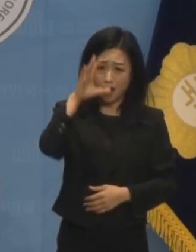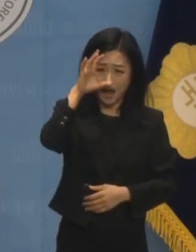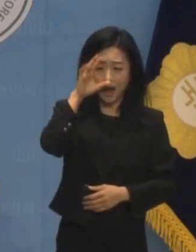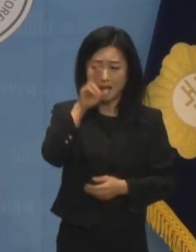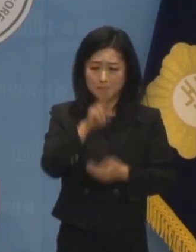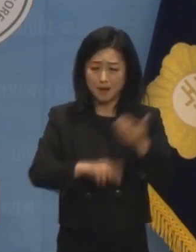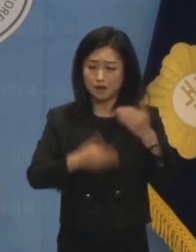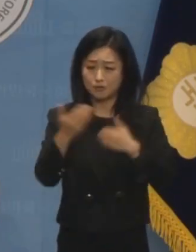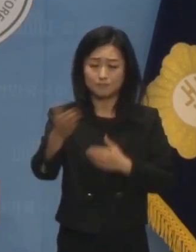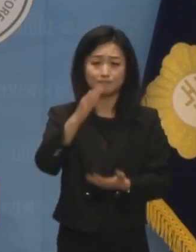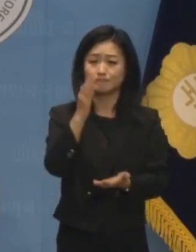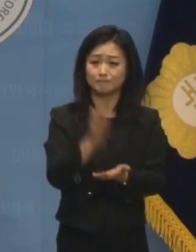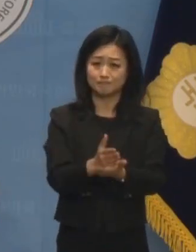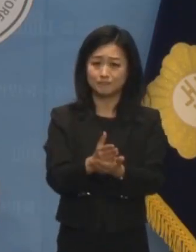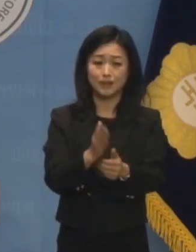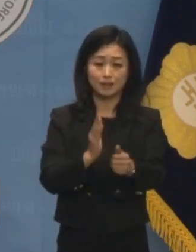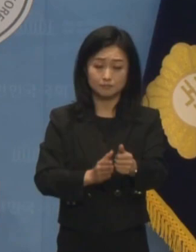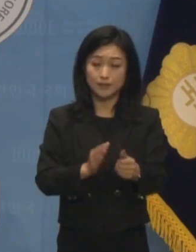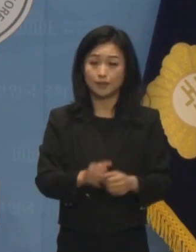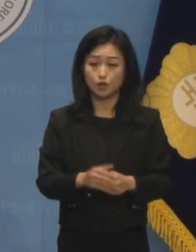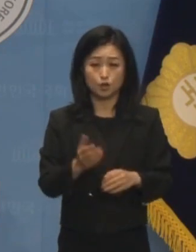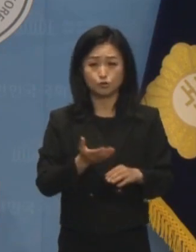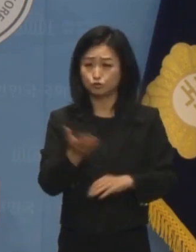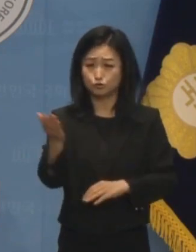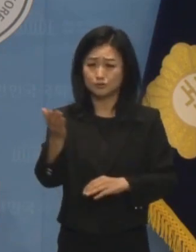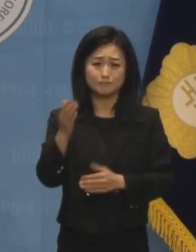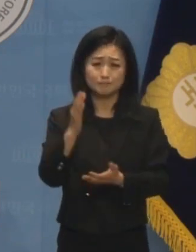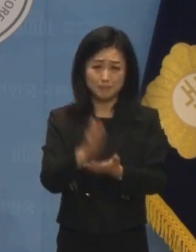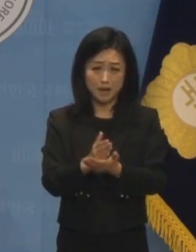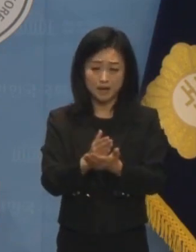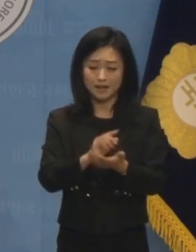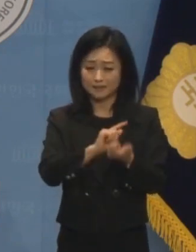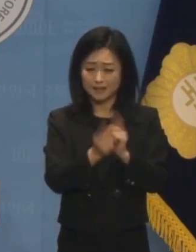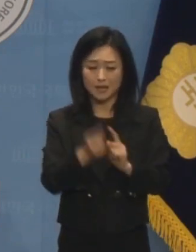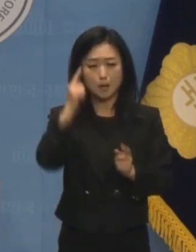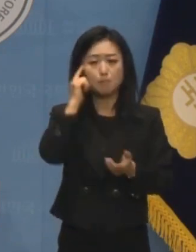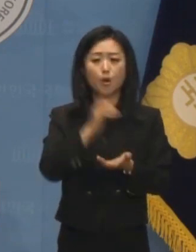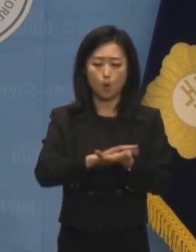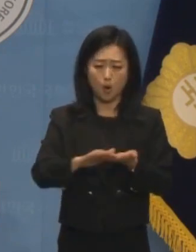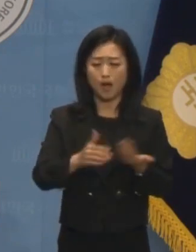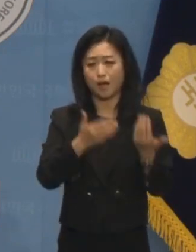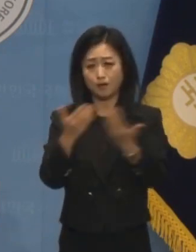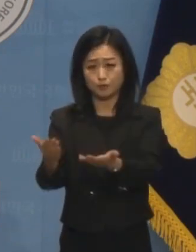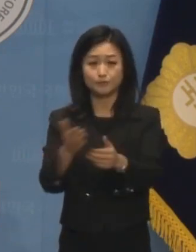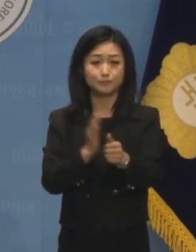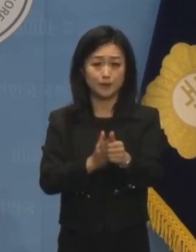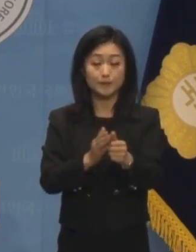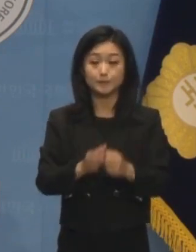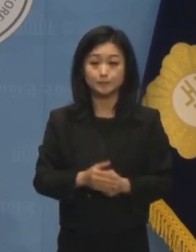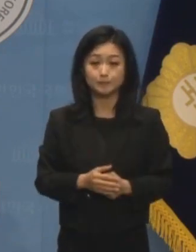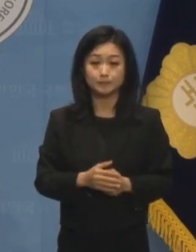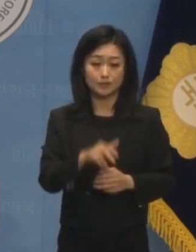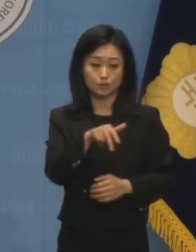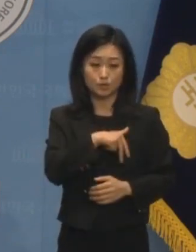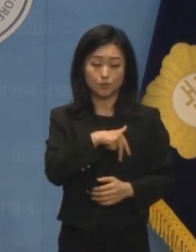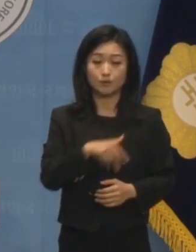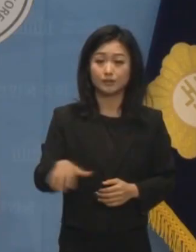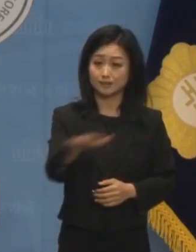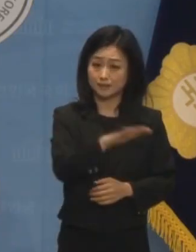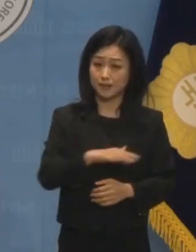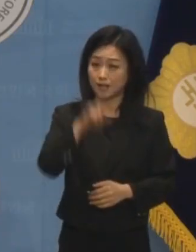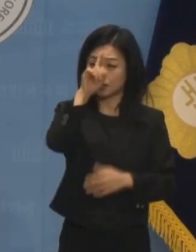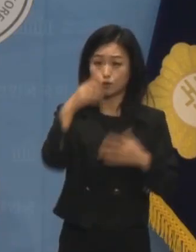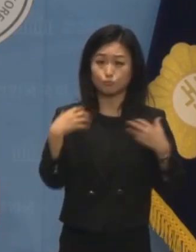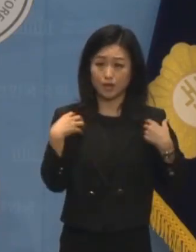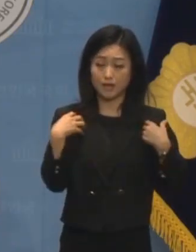합니다. 무기 수출이 아닌 평화 수출이 절실합니다. 원내 정당들 모두가 힘을 합쳐 정부의